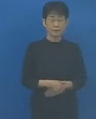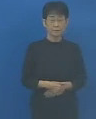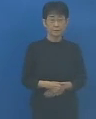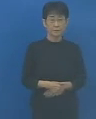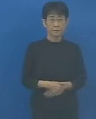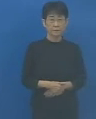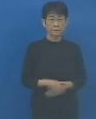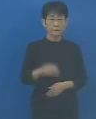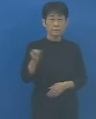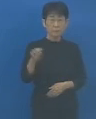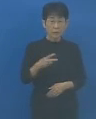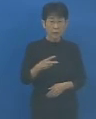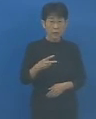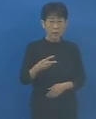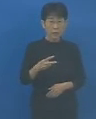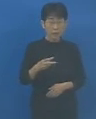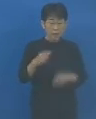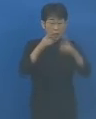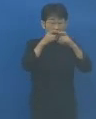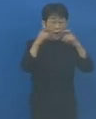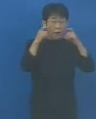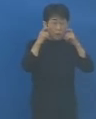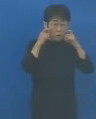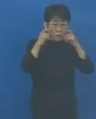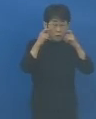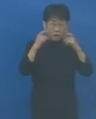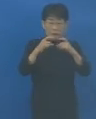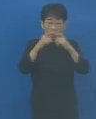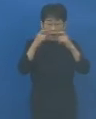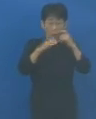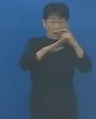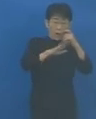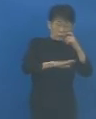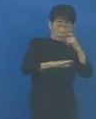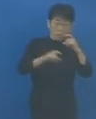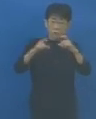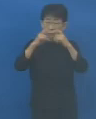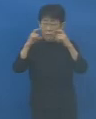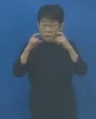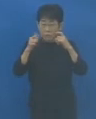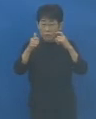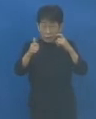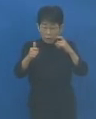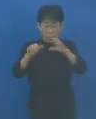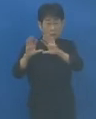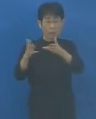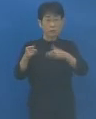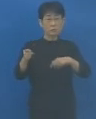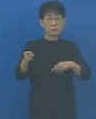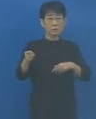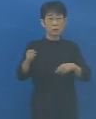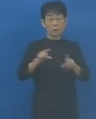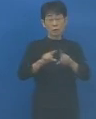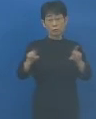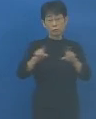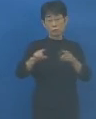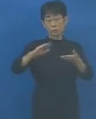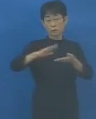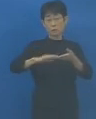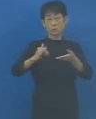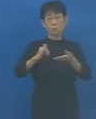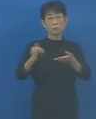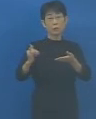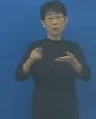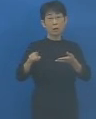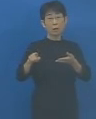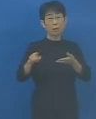また片方だけマスクをつけていて会話をしていてある程度一緒に過ごしたけれども普通なら接触者にもなら